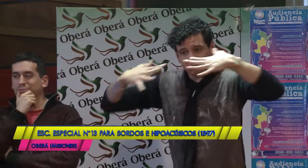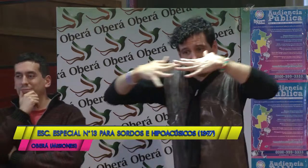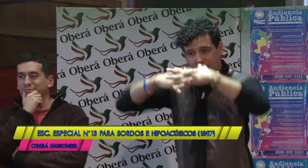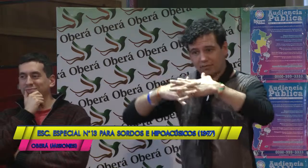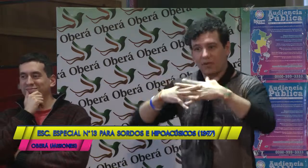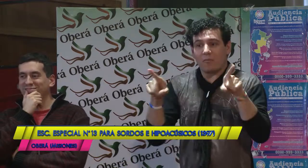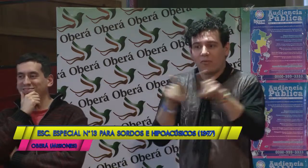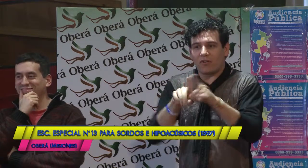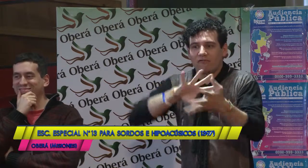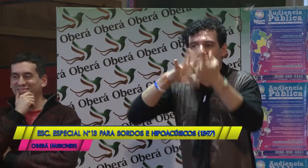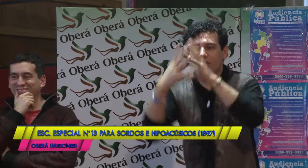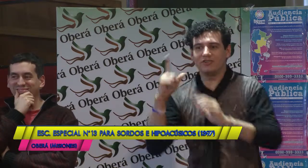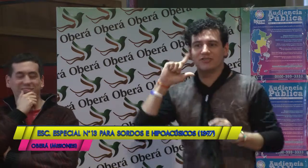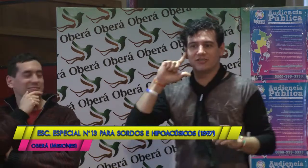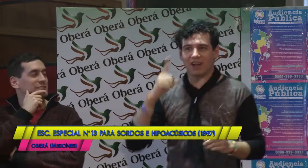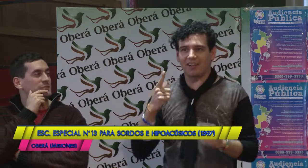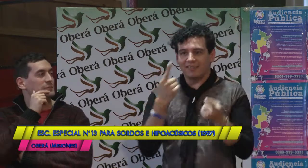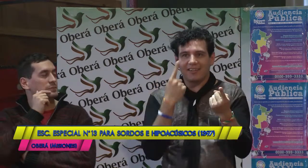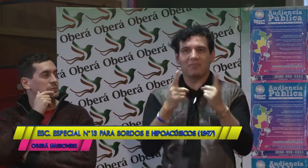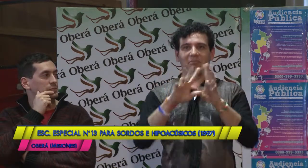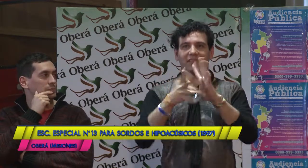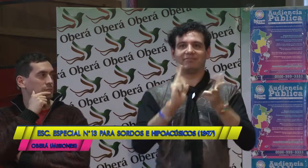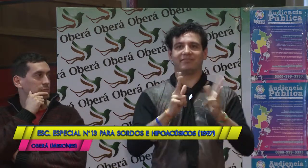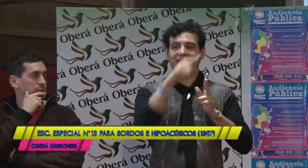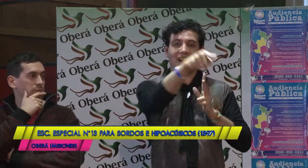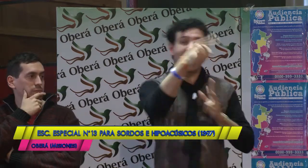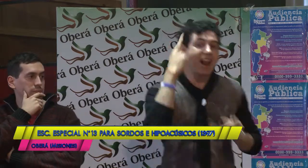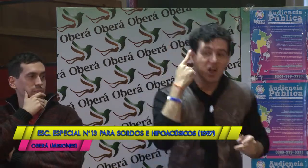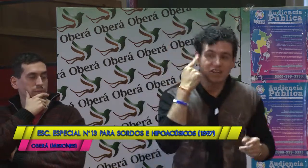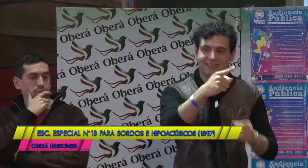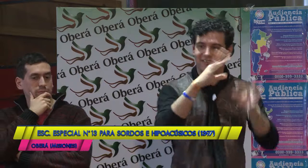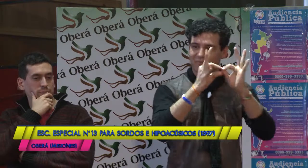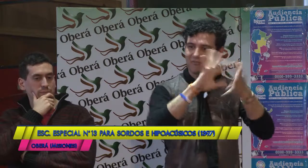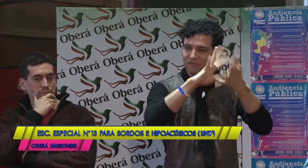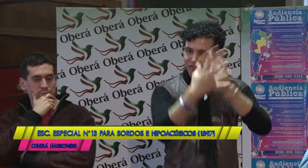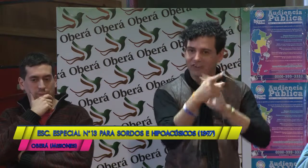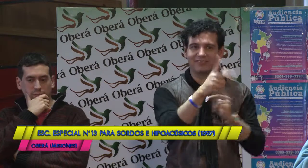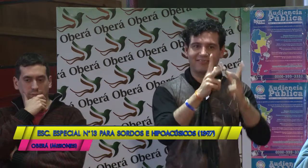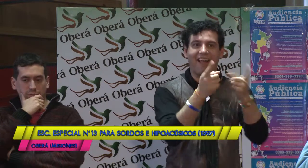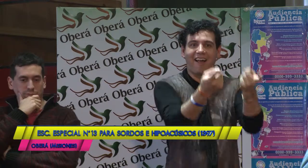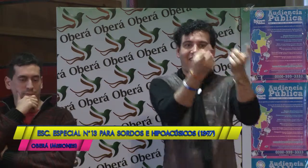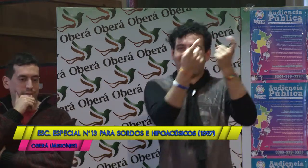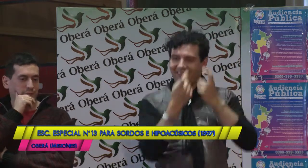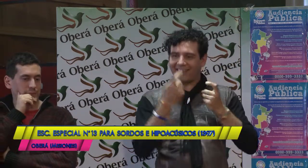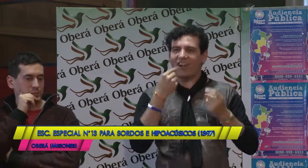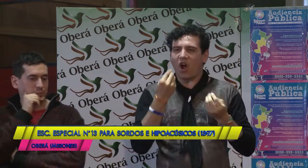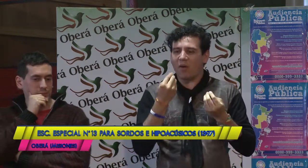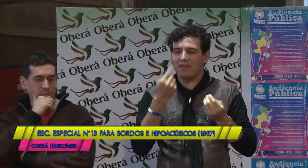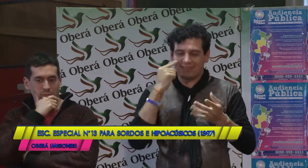también es importante integrarnos, entender lo que dicen las personas oyentes. Una de esas formas es la